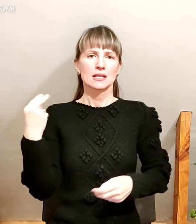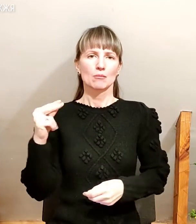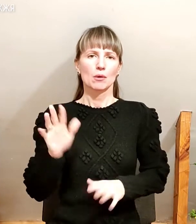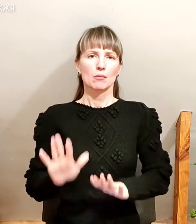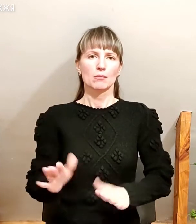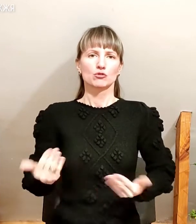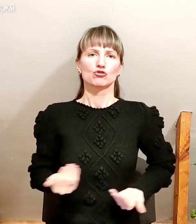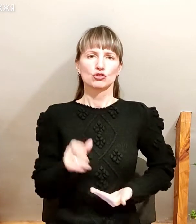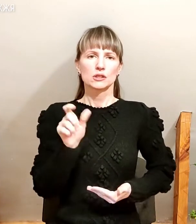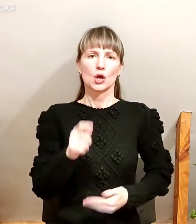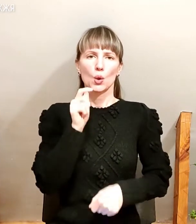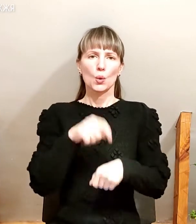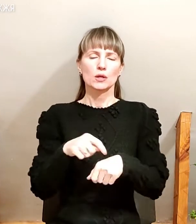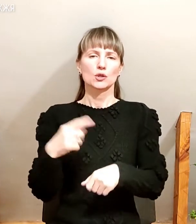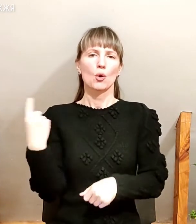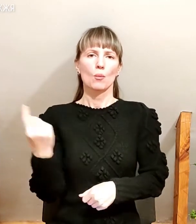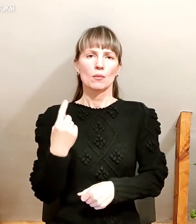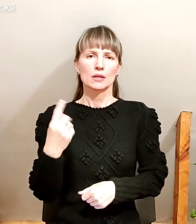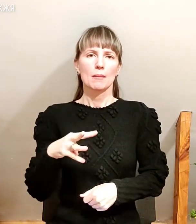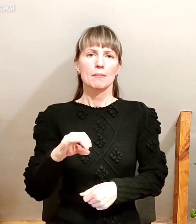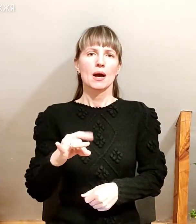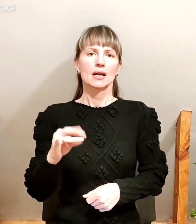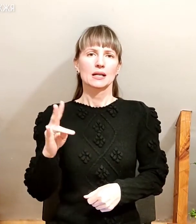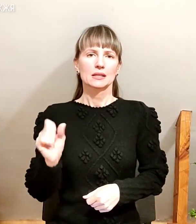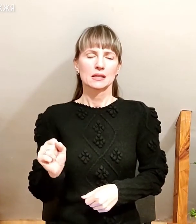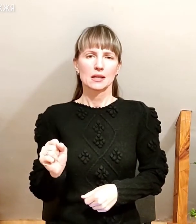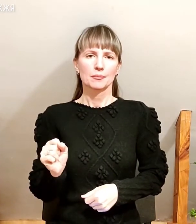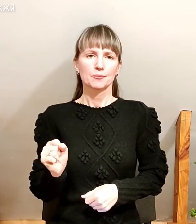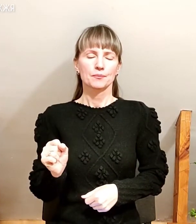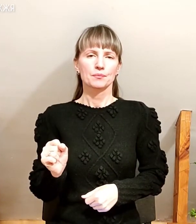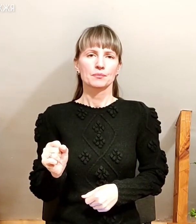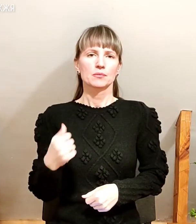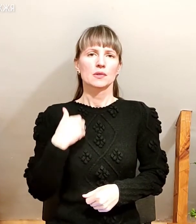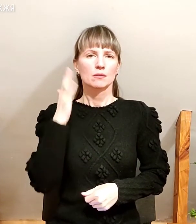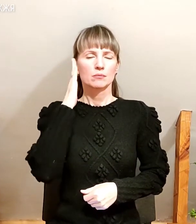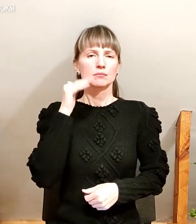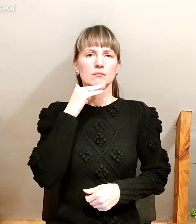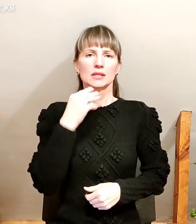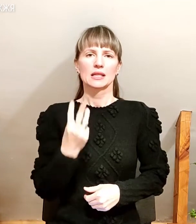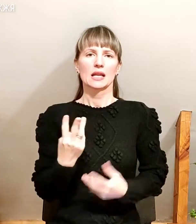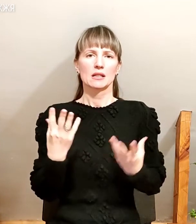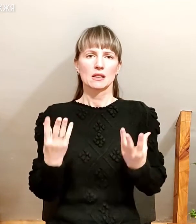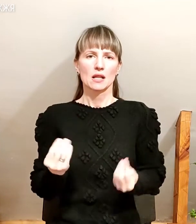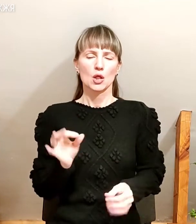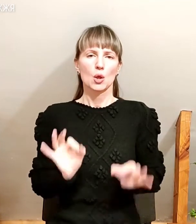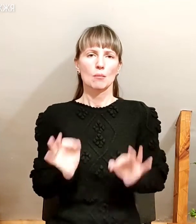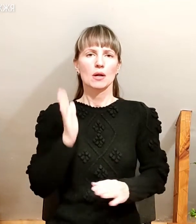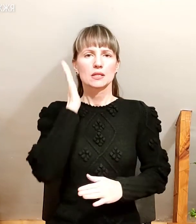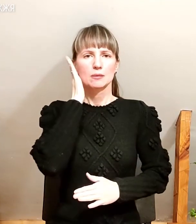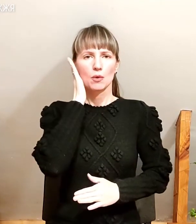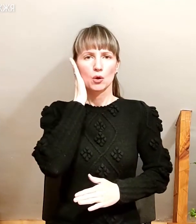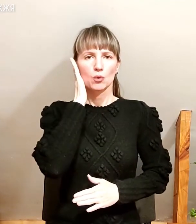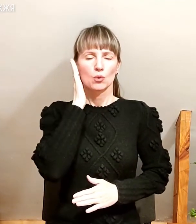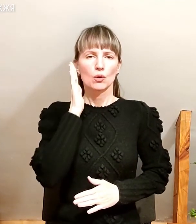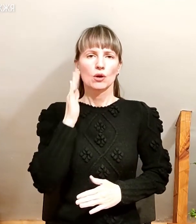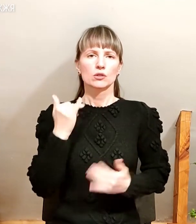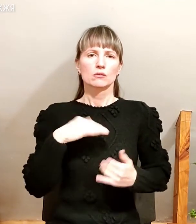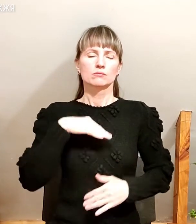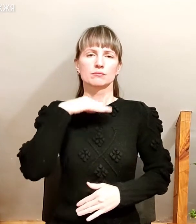жителька Луганської області Марина. От виспалась тільки вже третій день. Нормально сплю. Ось виспалась лише третій